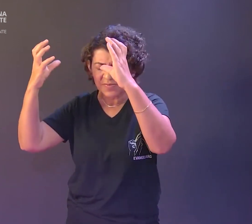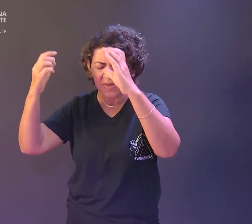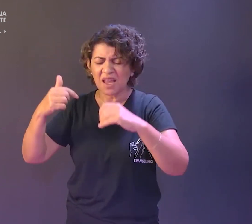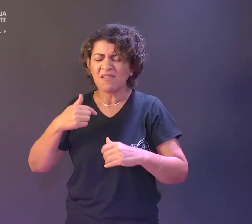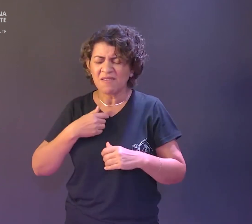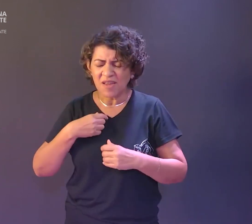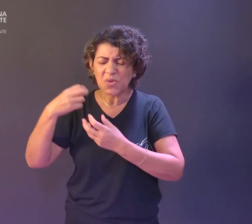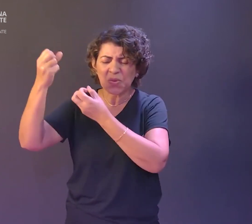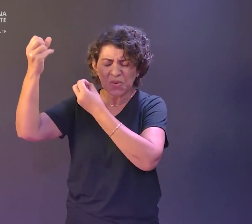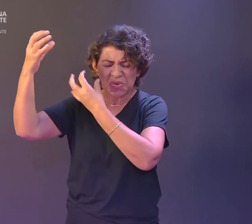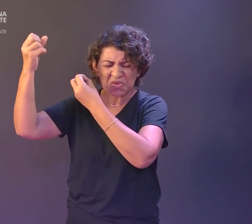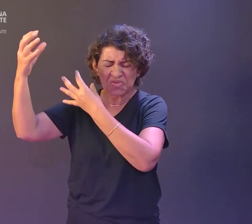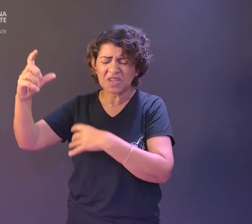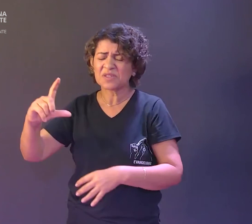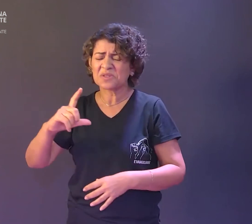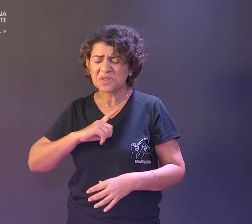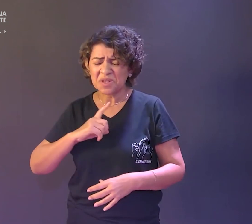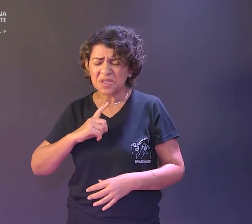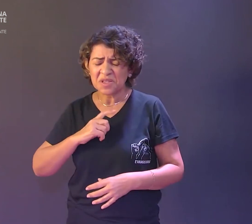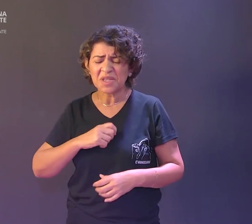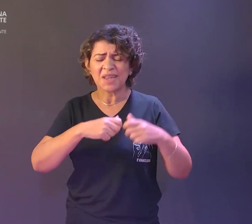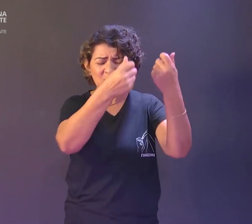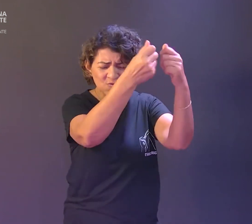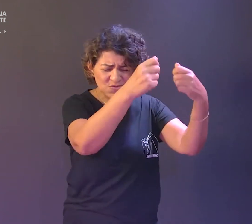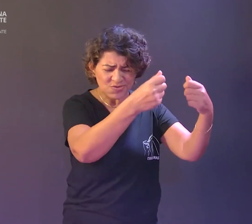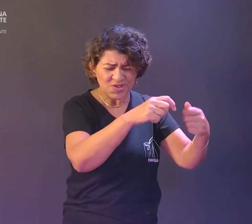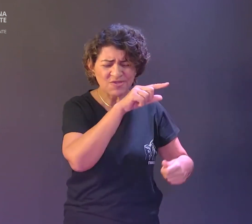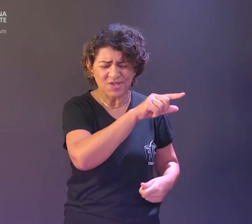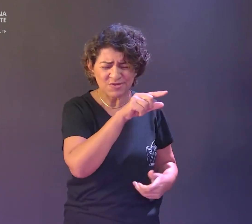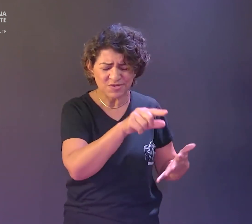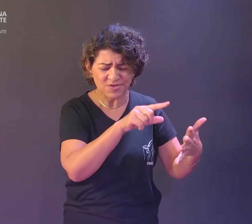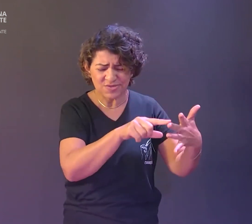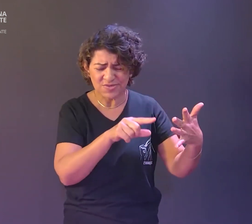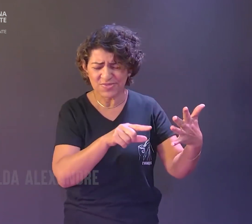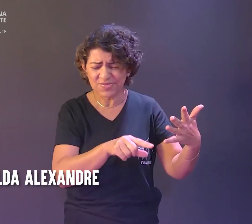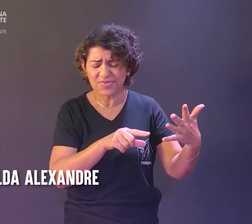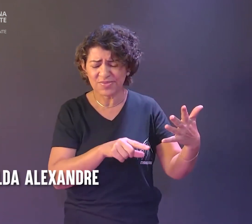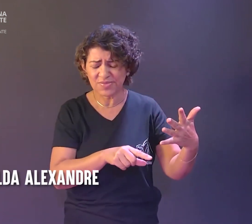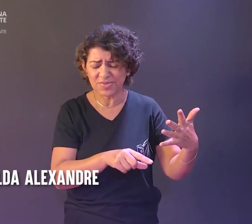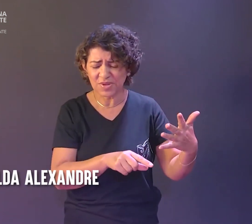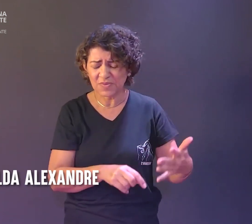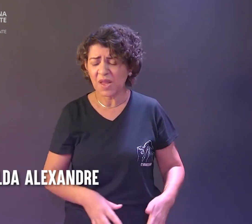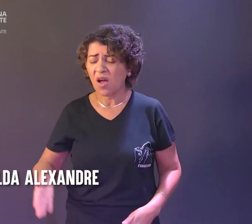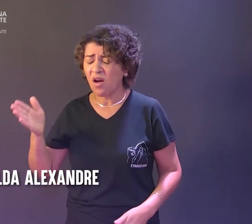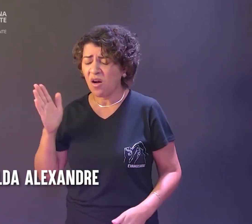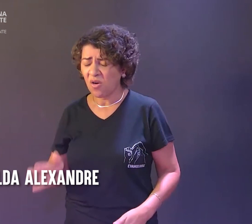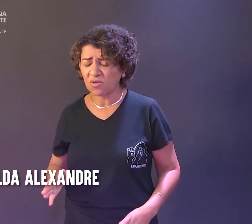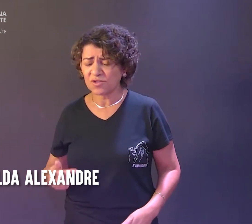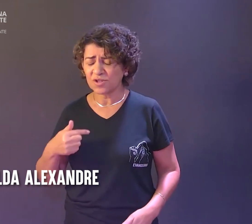confesso que tenho ídolos no meu coração. Eu hoje arranco do trono do meu coração